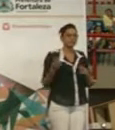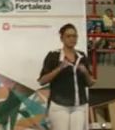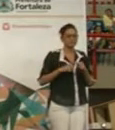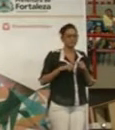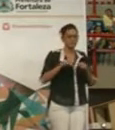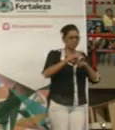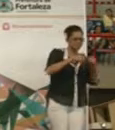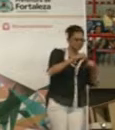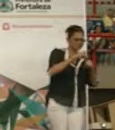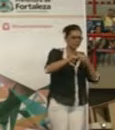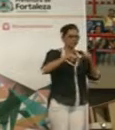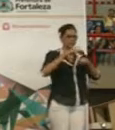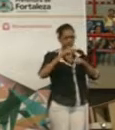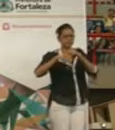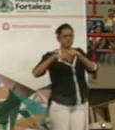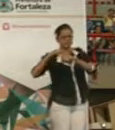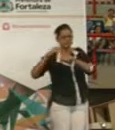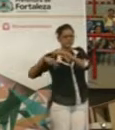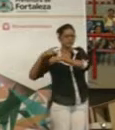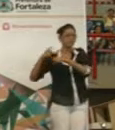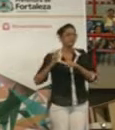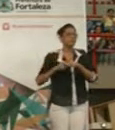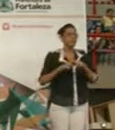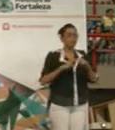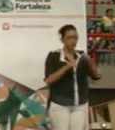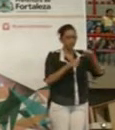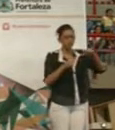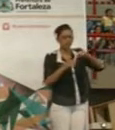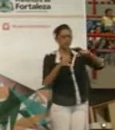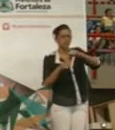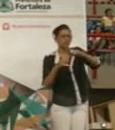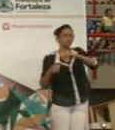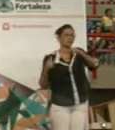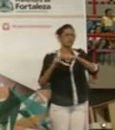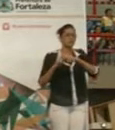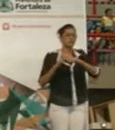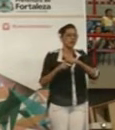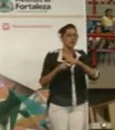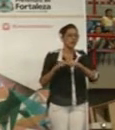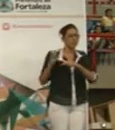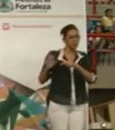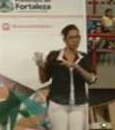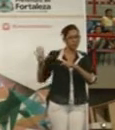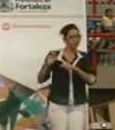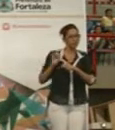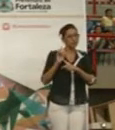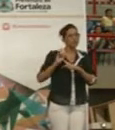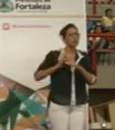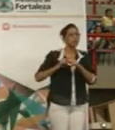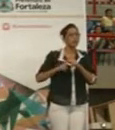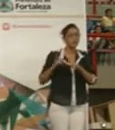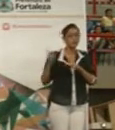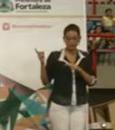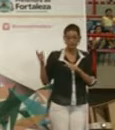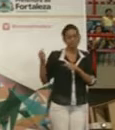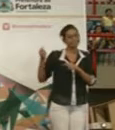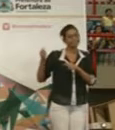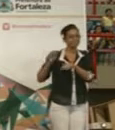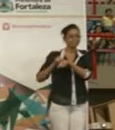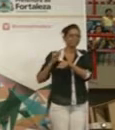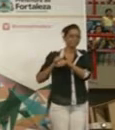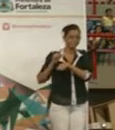toa. É porque há uma grave crise econômica hoje na Europa. Fazer a Copa no Brasil também é, para quem não sabe, né,